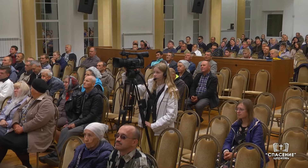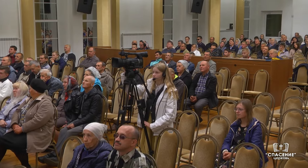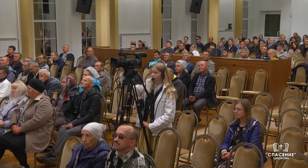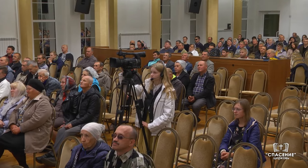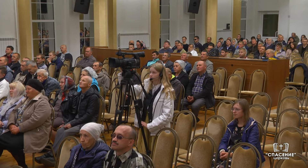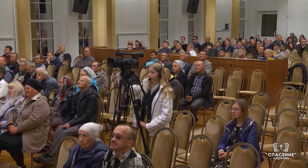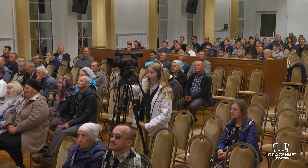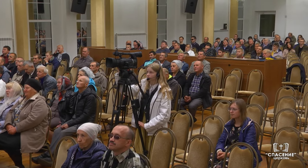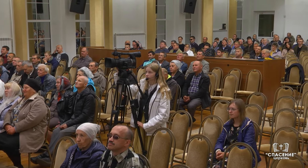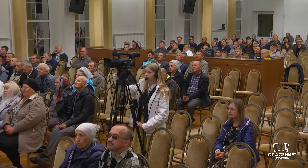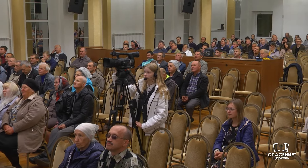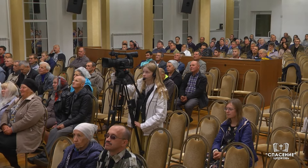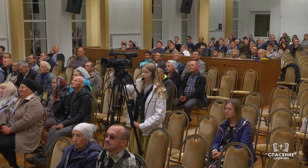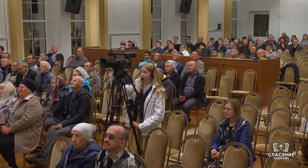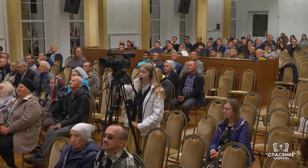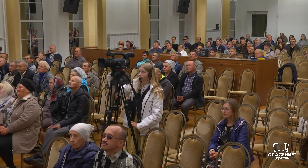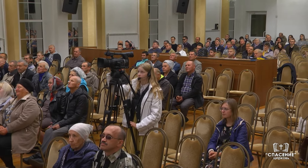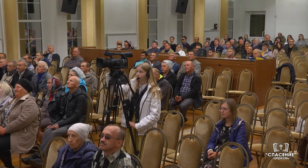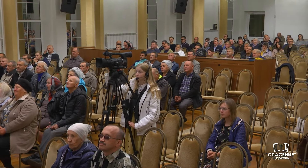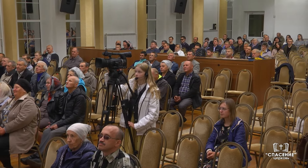взгляд. Вдруг задумайся ты